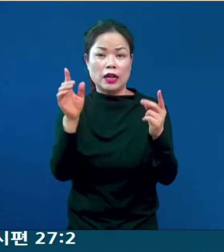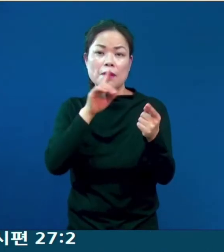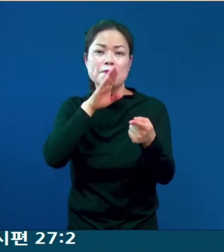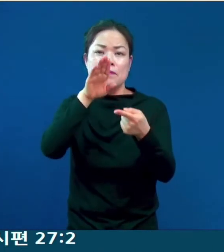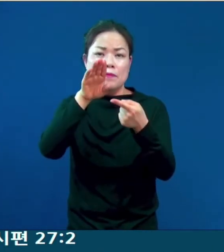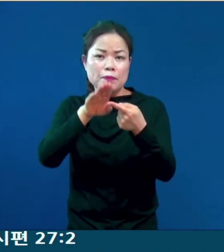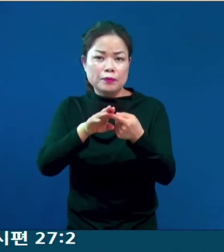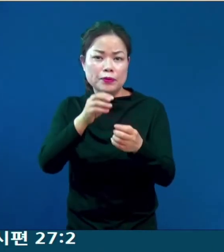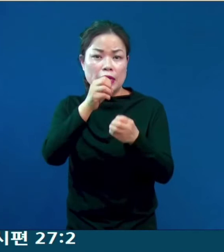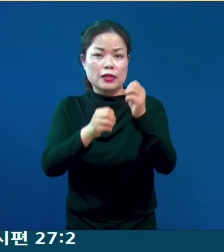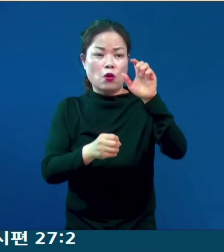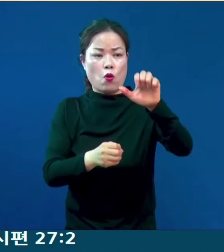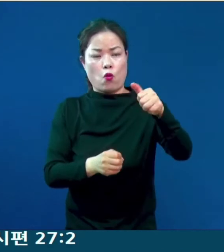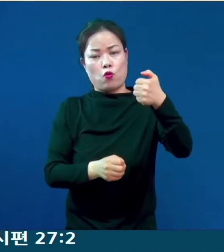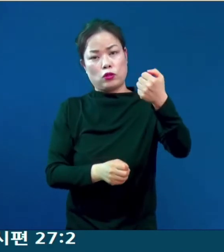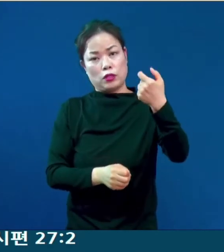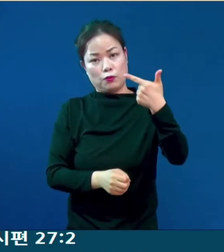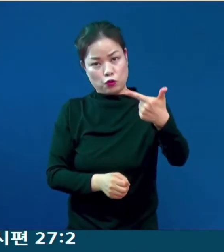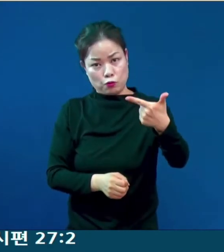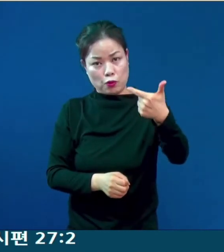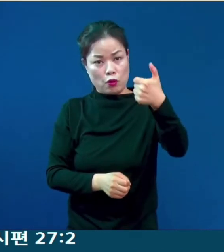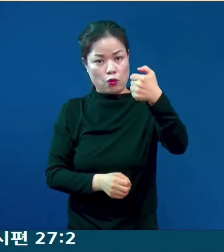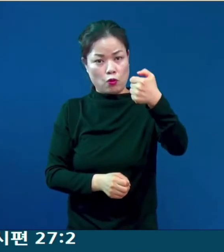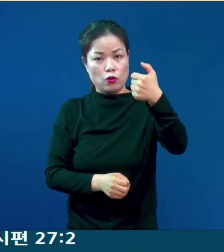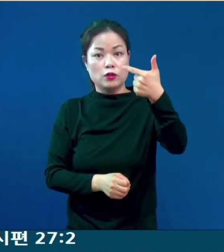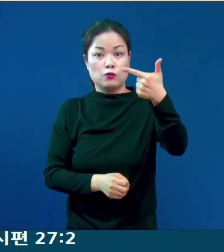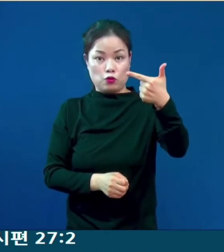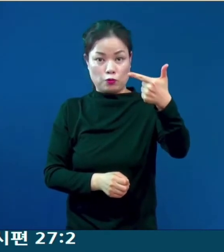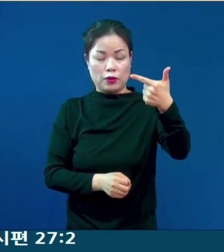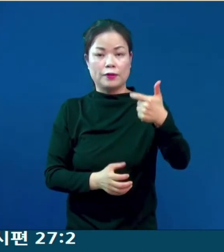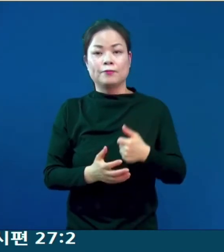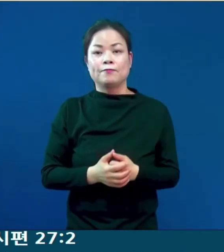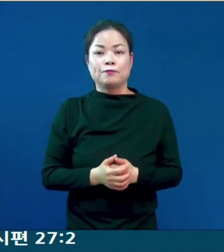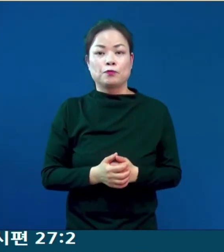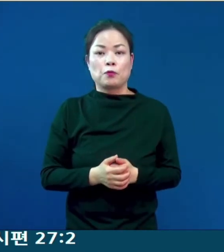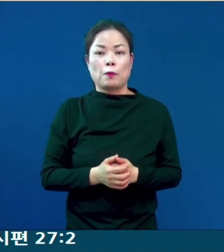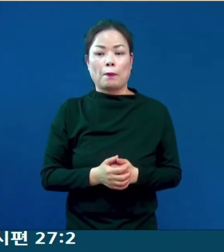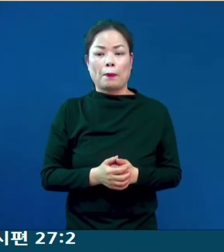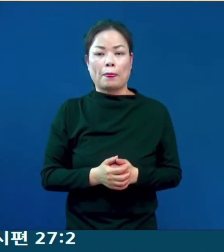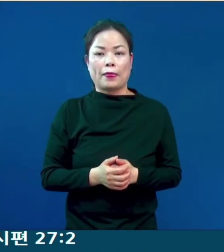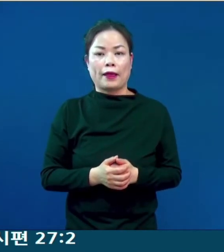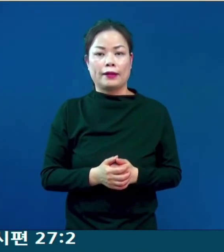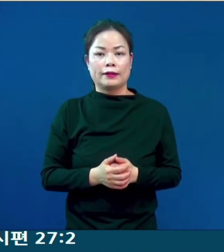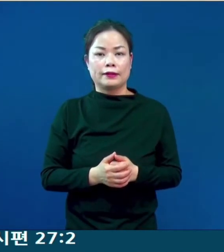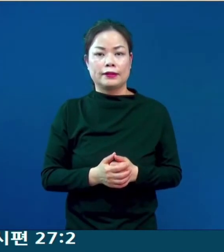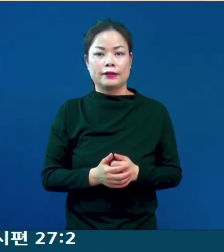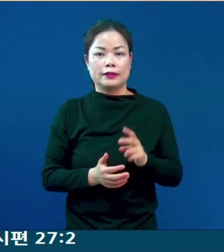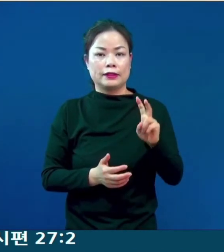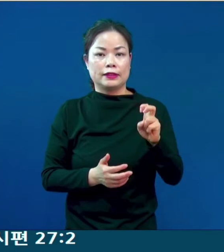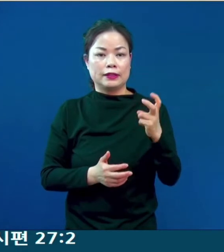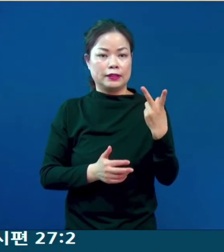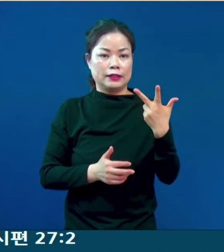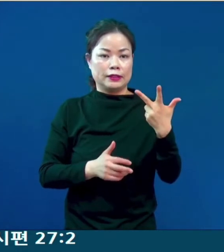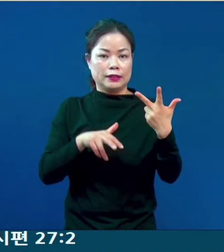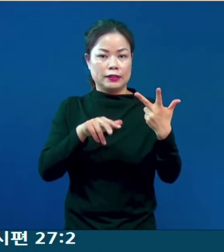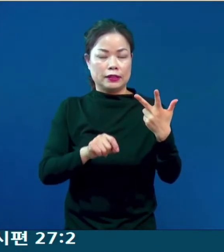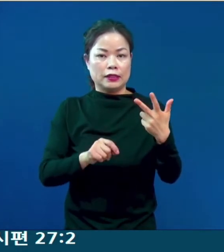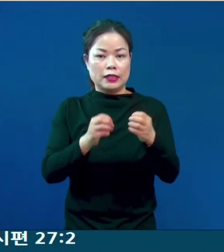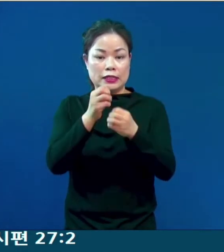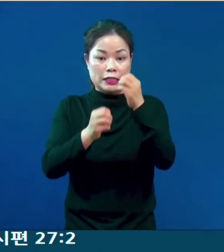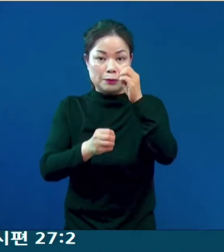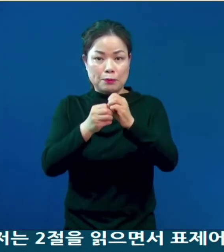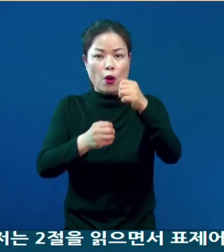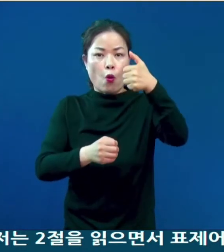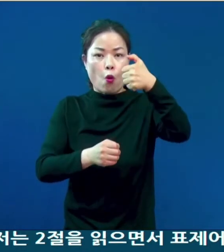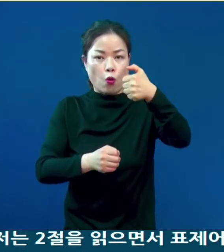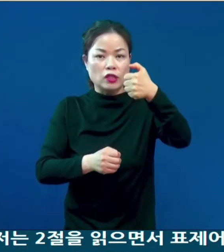시편 56편 말씀이다라고 생각하게 되었습니다. 우리 27장 말씀을 잠깐 덮어주시고요, 시편 56편으로